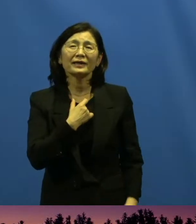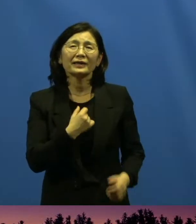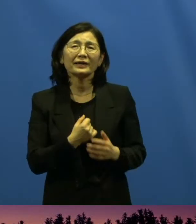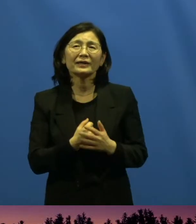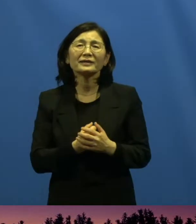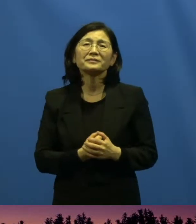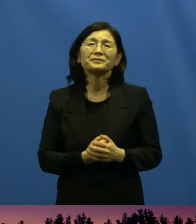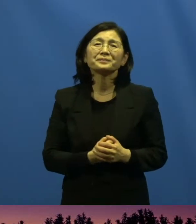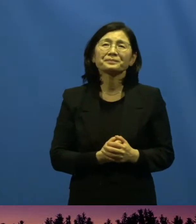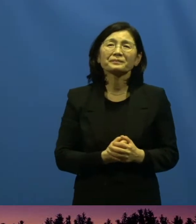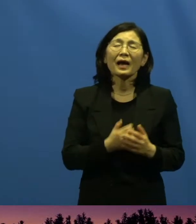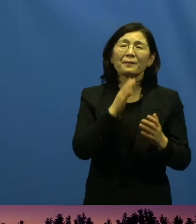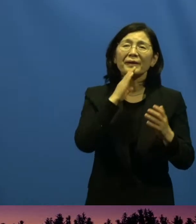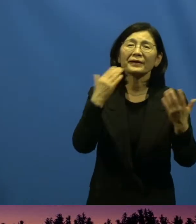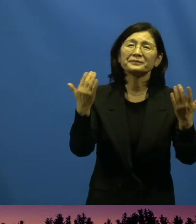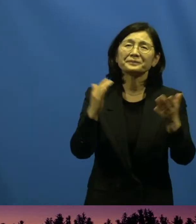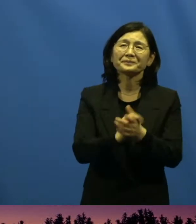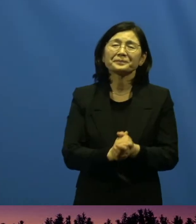아멘.